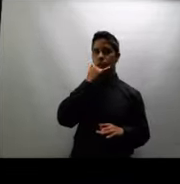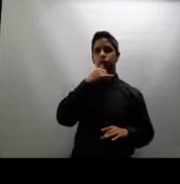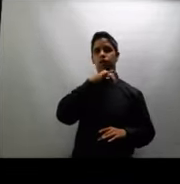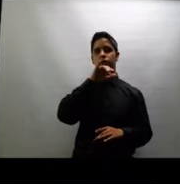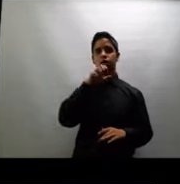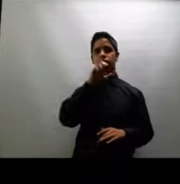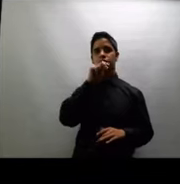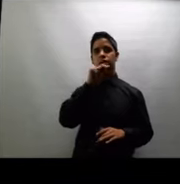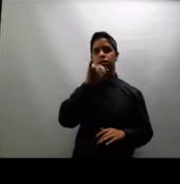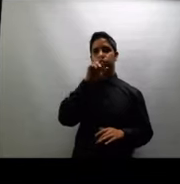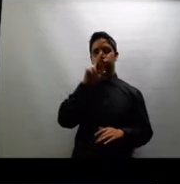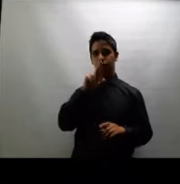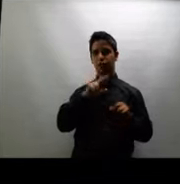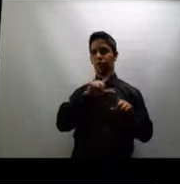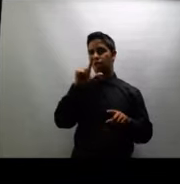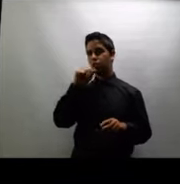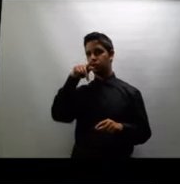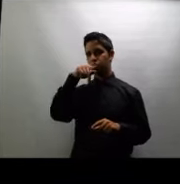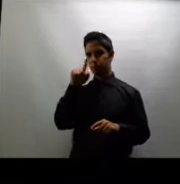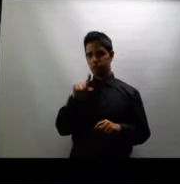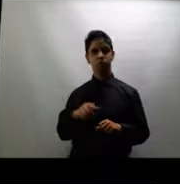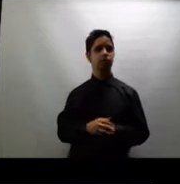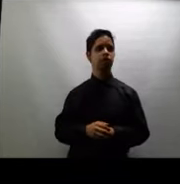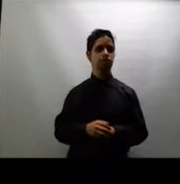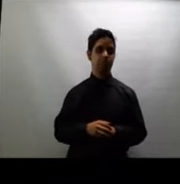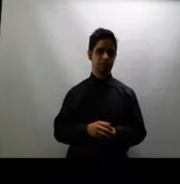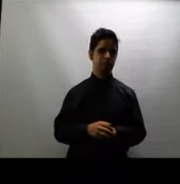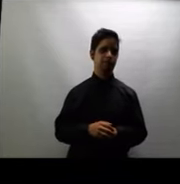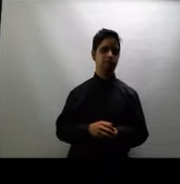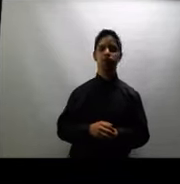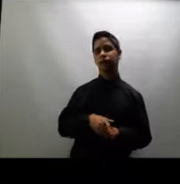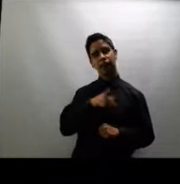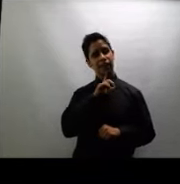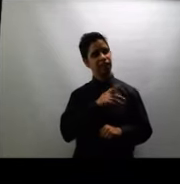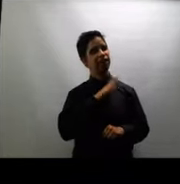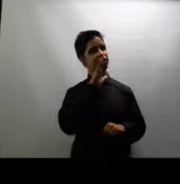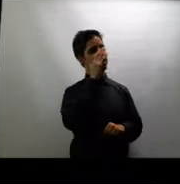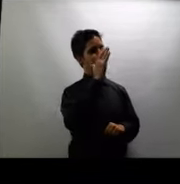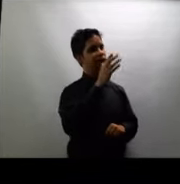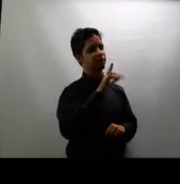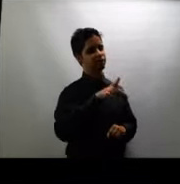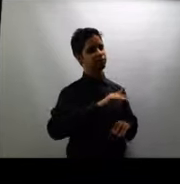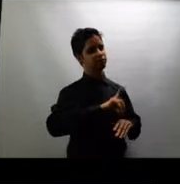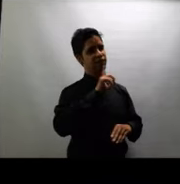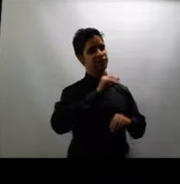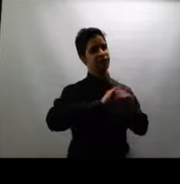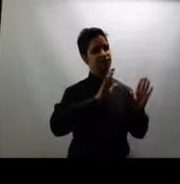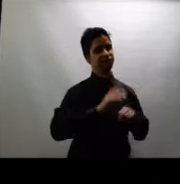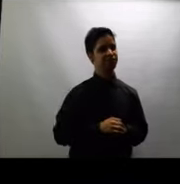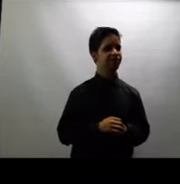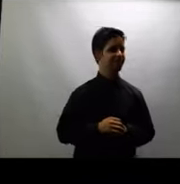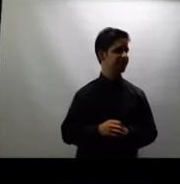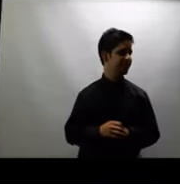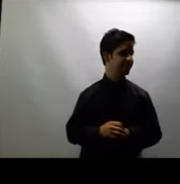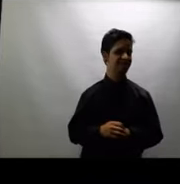Me equivoqué, siempre me pasa lo mismo, pero Jennifer López. ¿Qué te parecen? Sobre todo. Sí. Hay unos